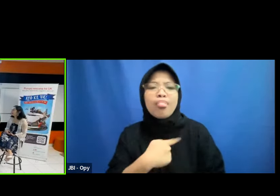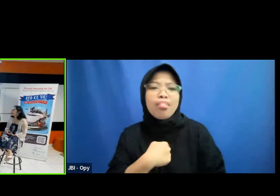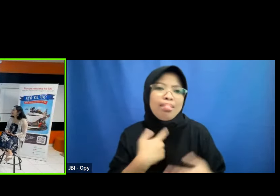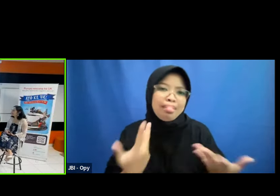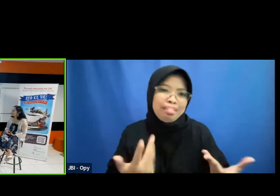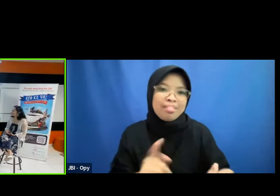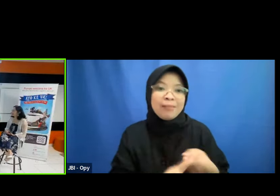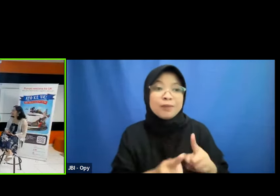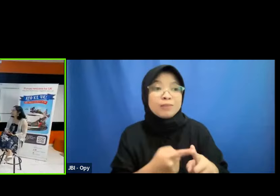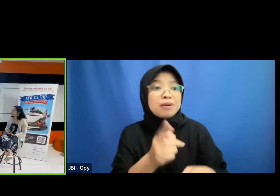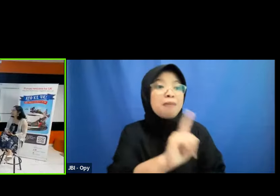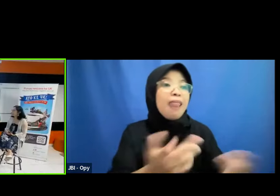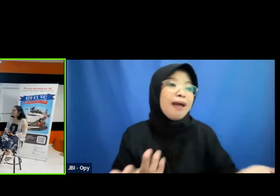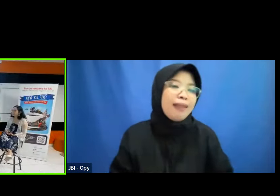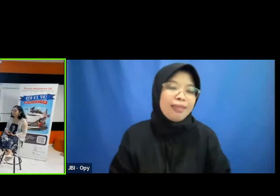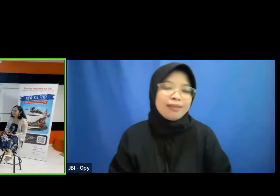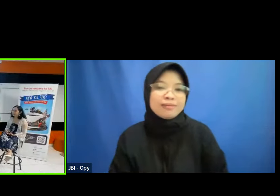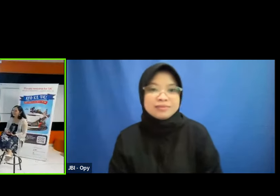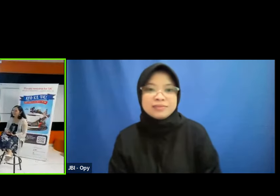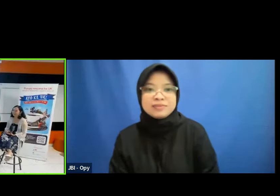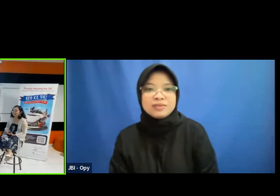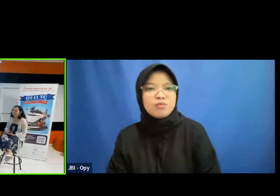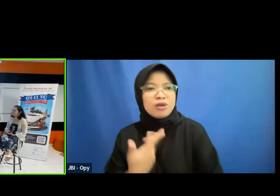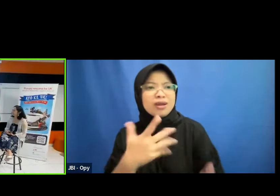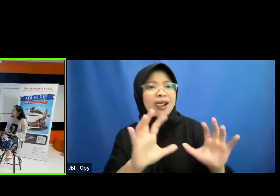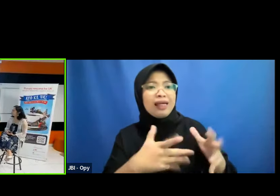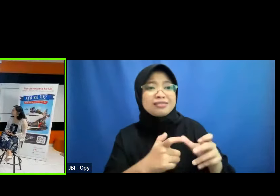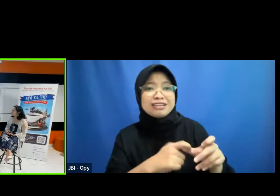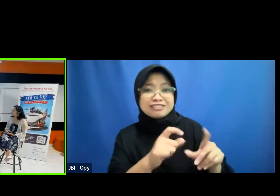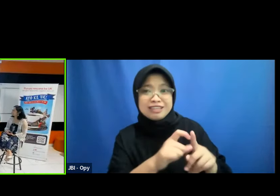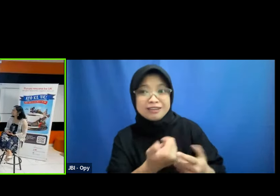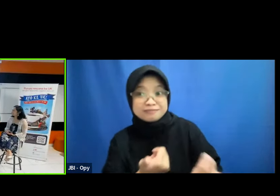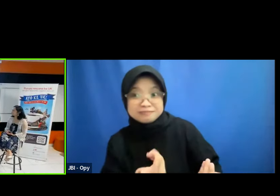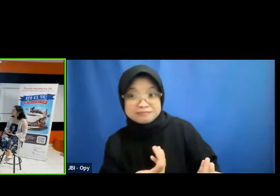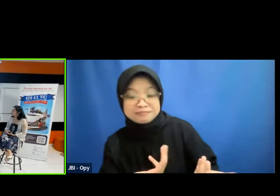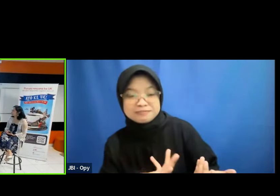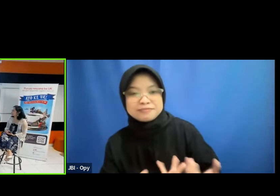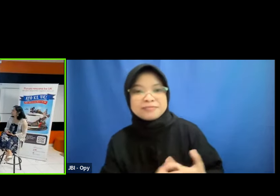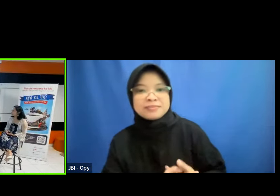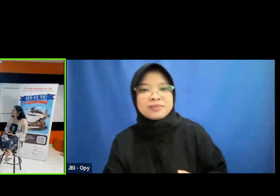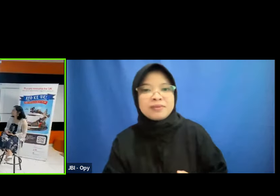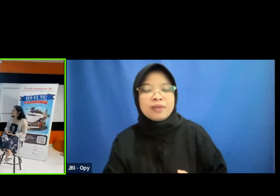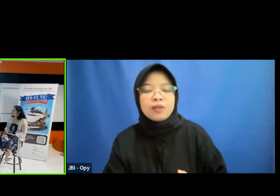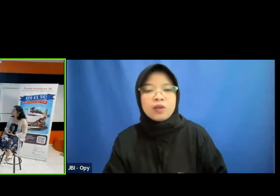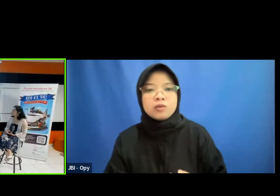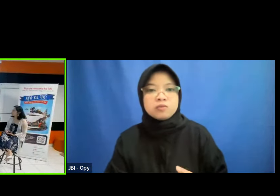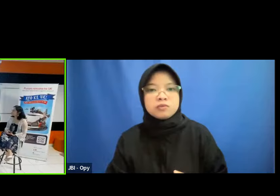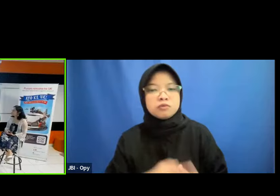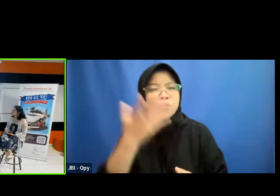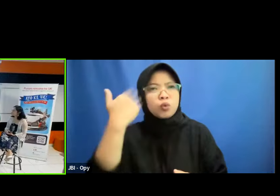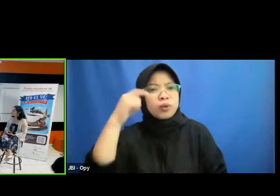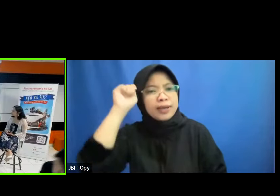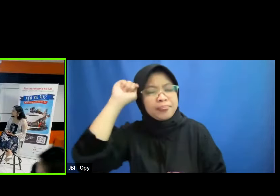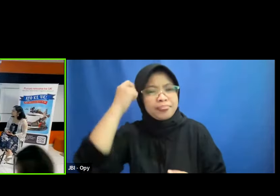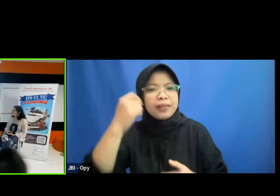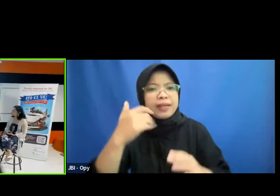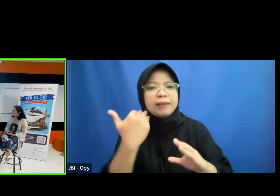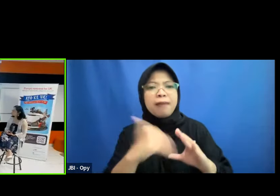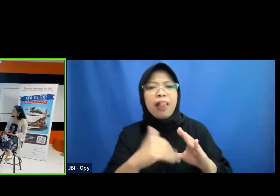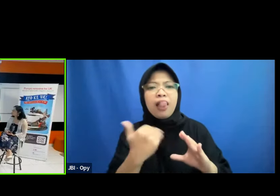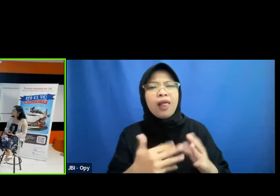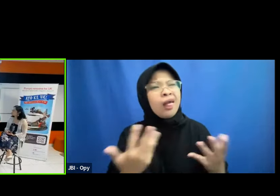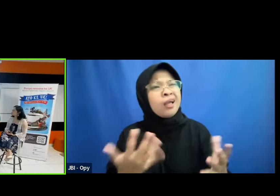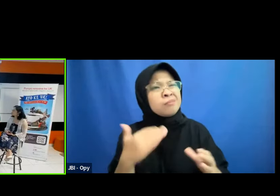teman-teman masih di mana itu SD ya jadi waktu itu saya ingatnya email ya email